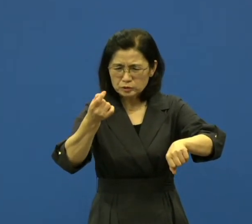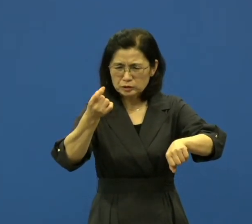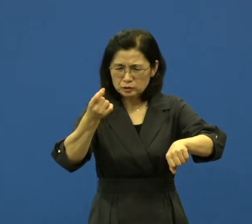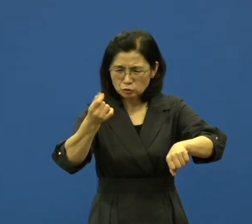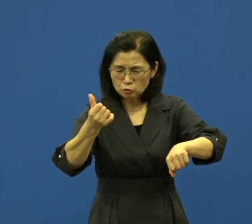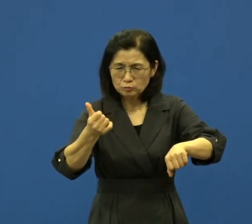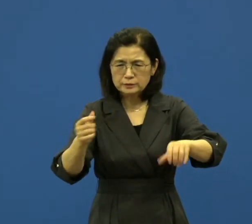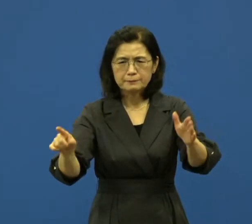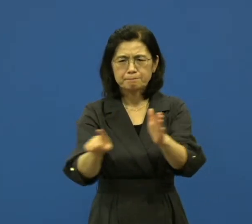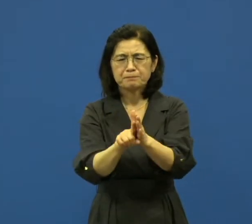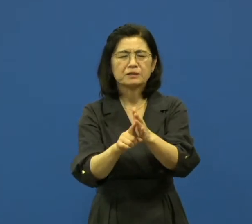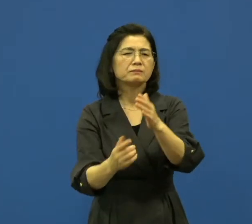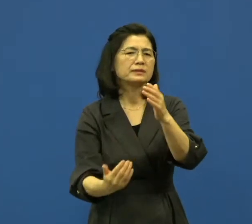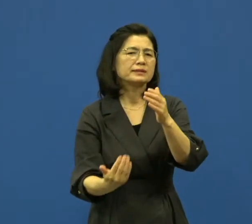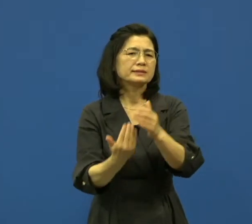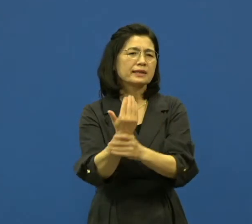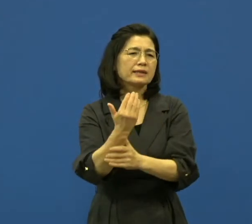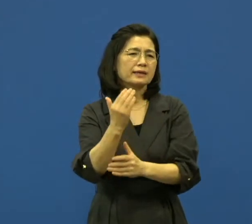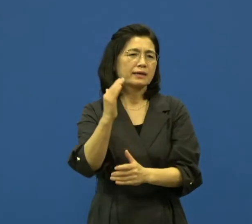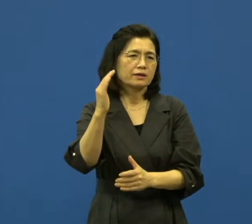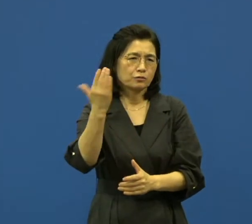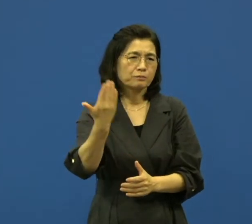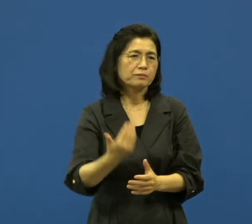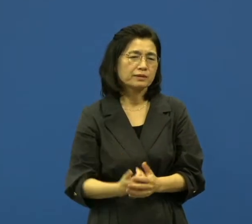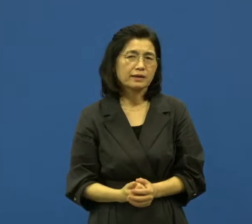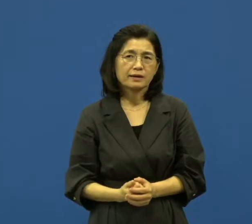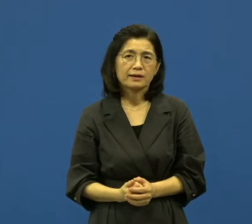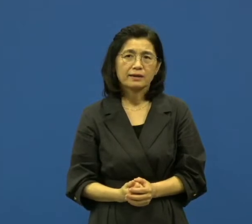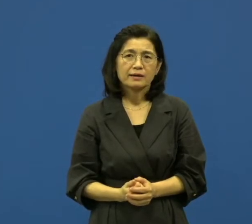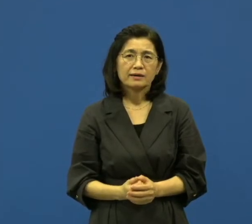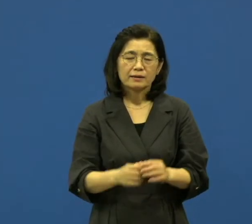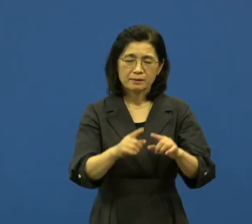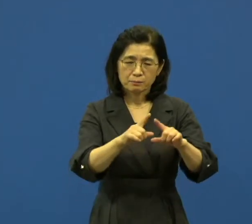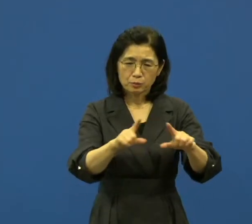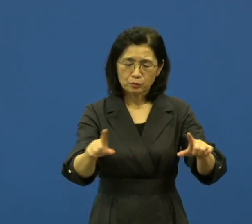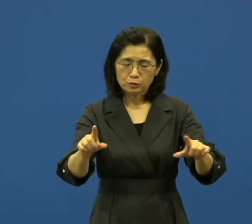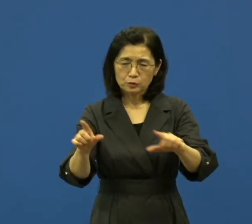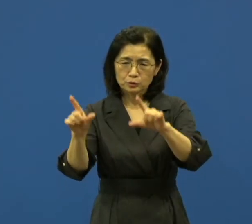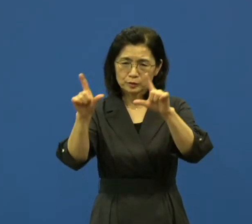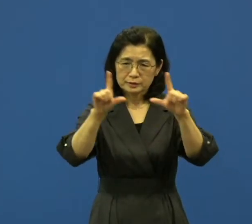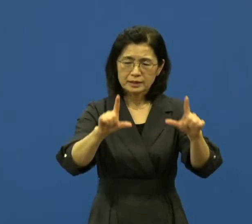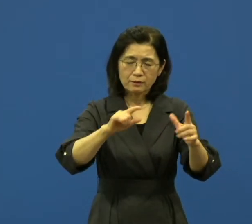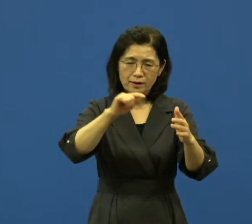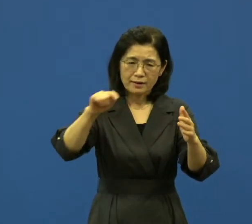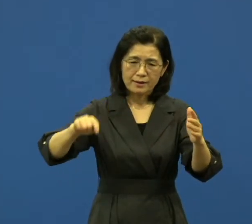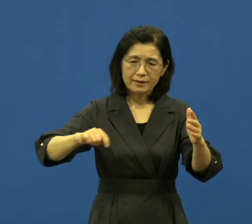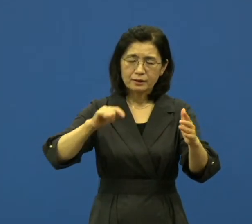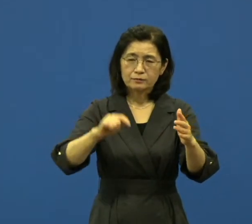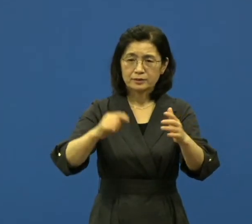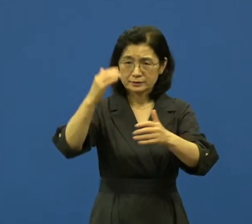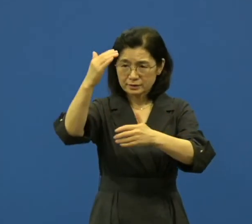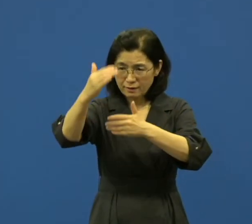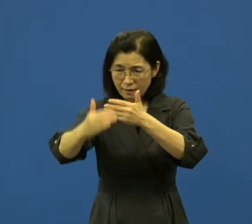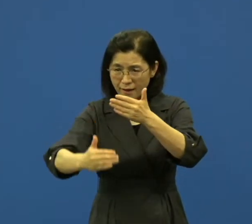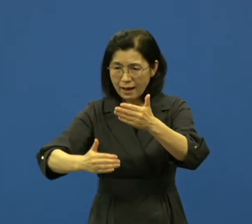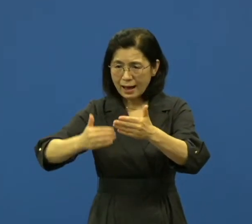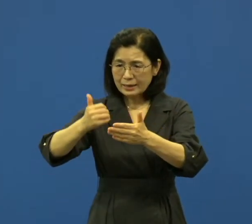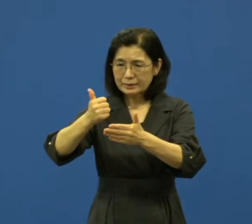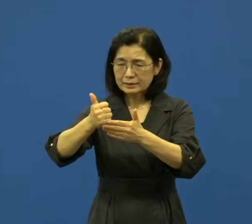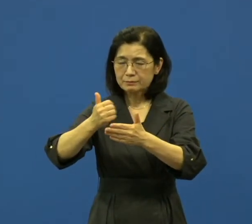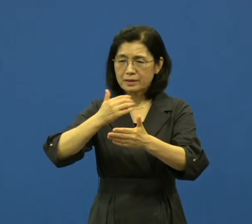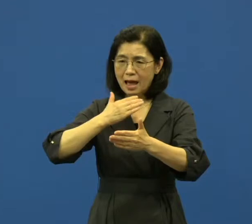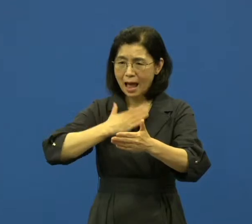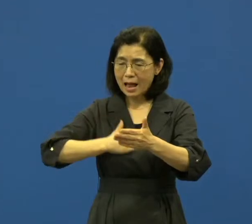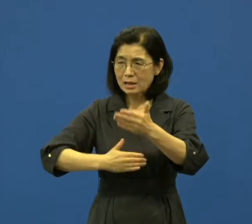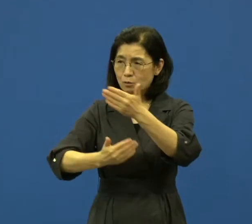많은 믿음의 시도들을 통하여 경험되어진 믿음, 일상 속에서 크고 작은 일들 속에 하나님을 알아가며 만들어진